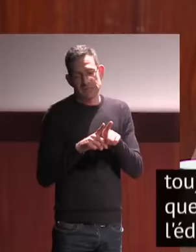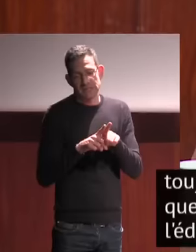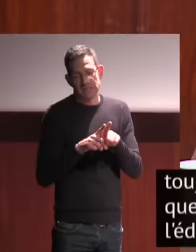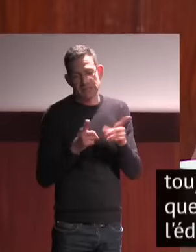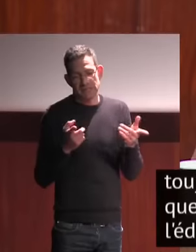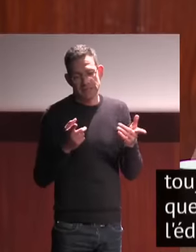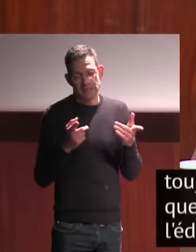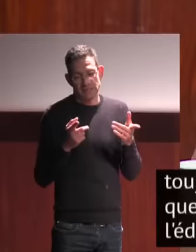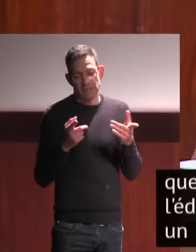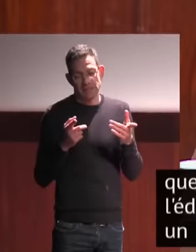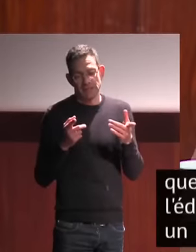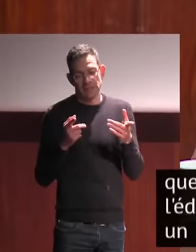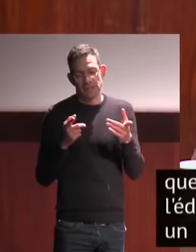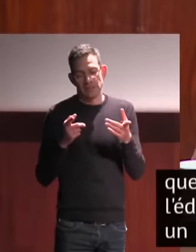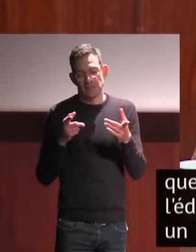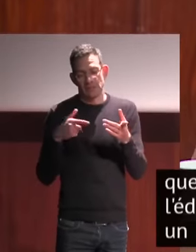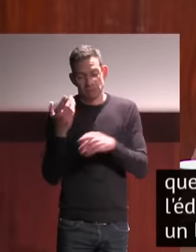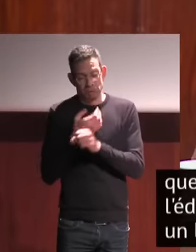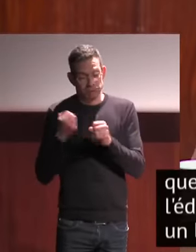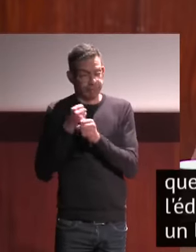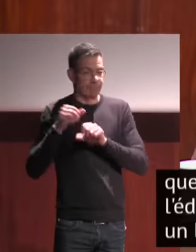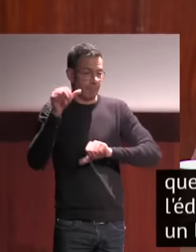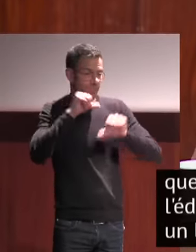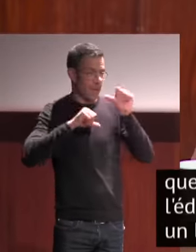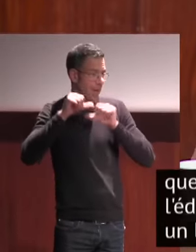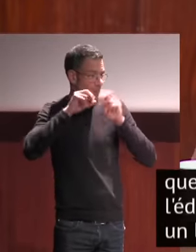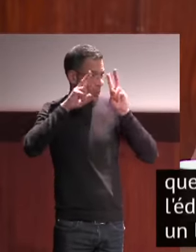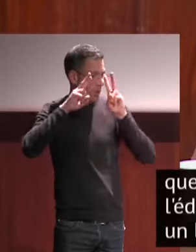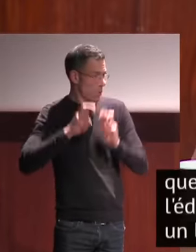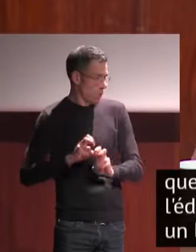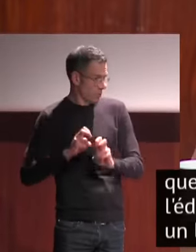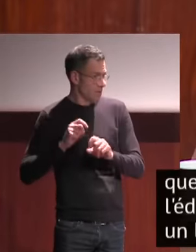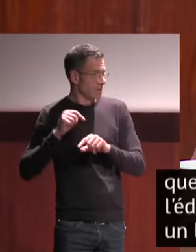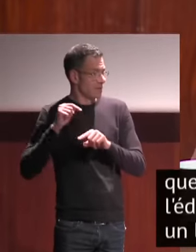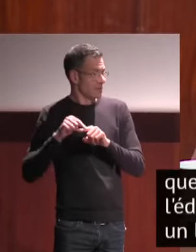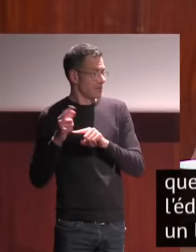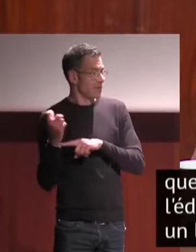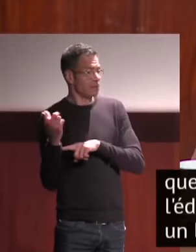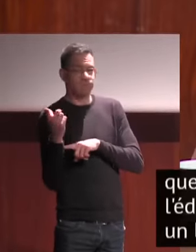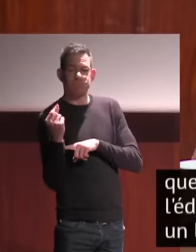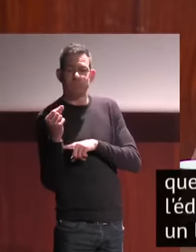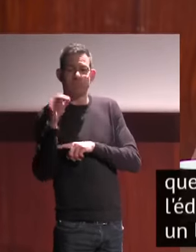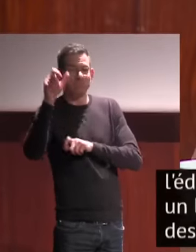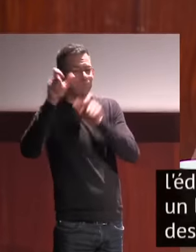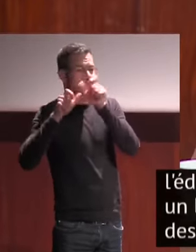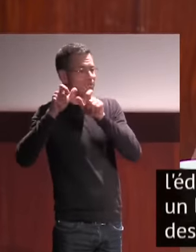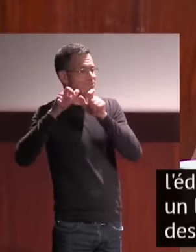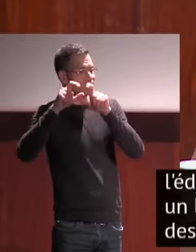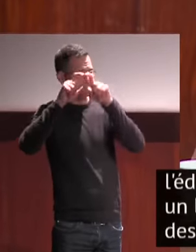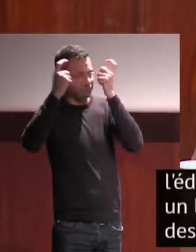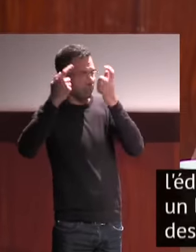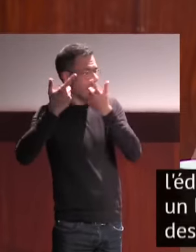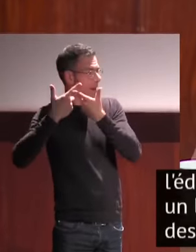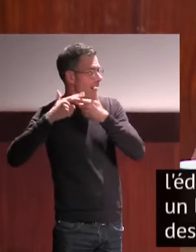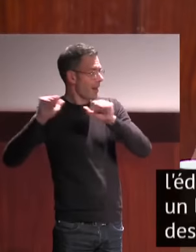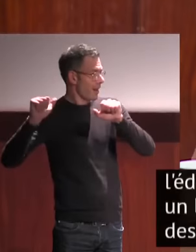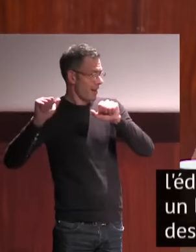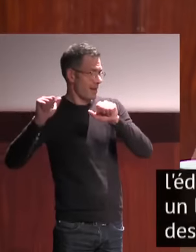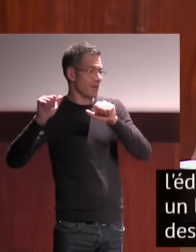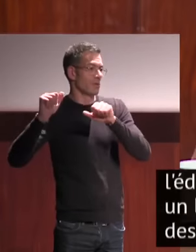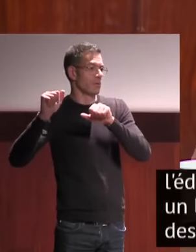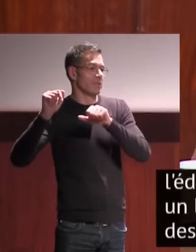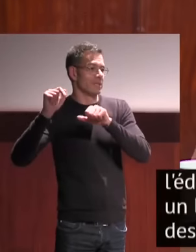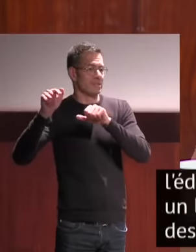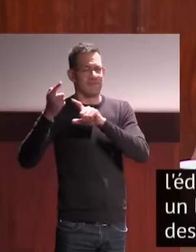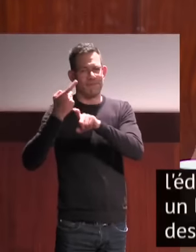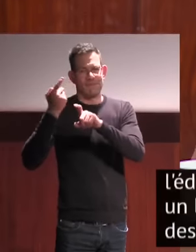un laboratoire de recherche qu'on a créé en partenariat avec des linguistes du laboratoire